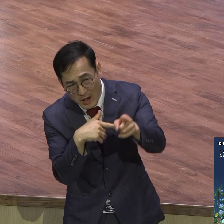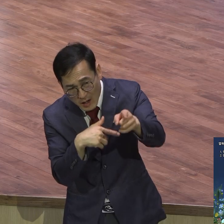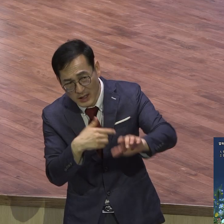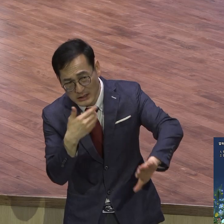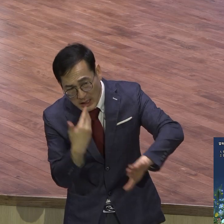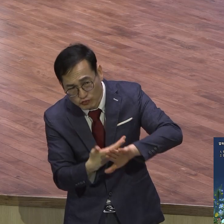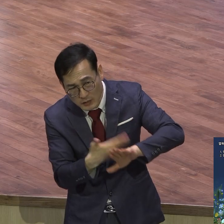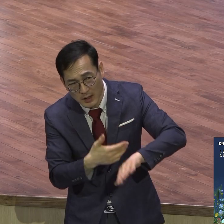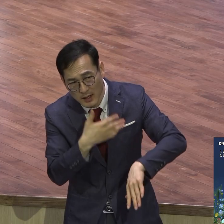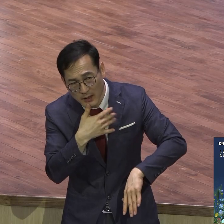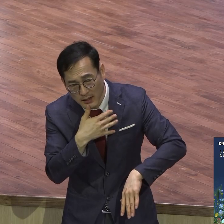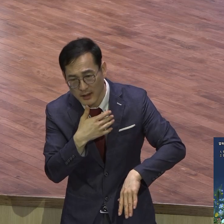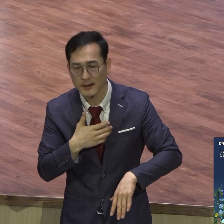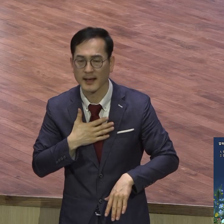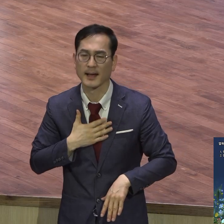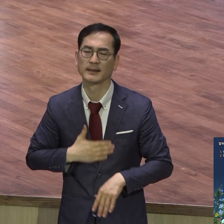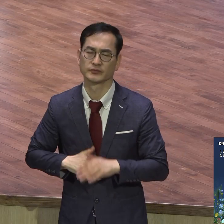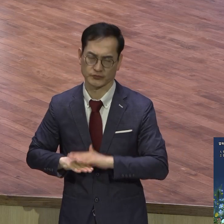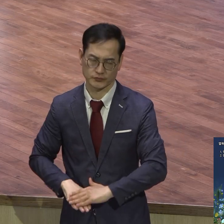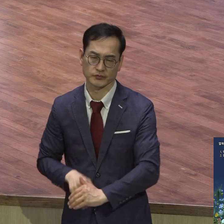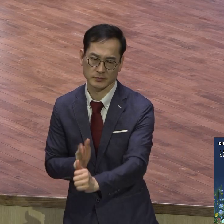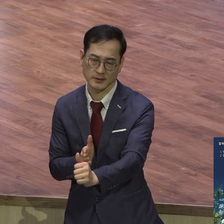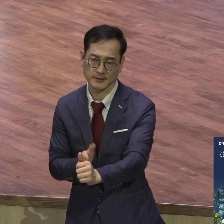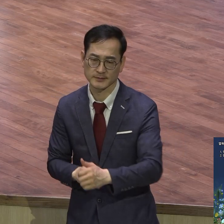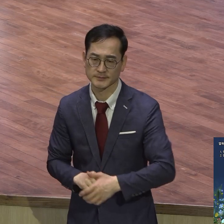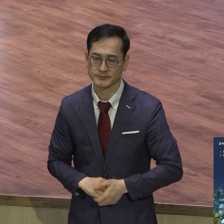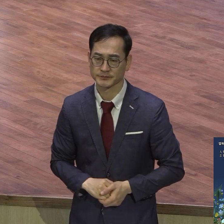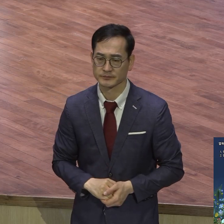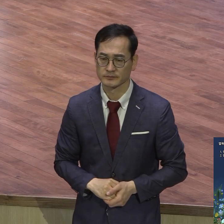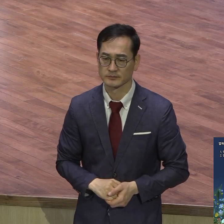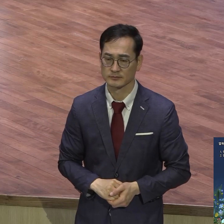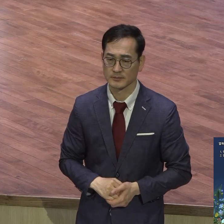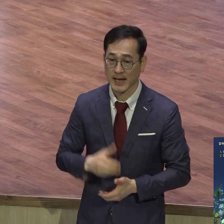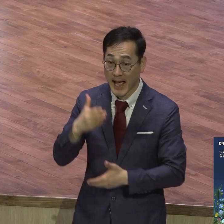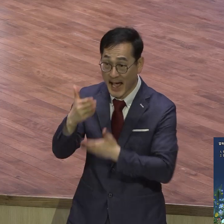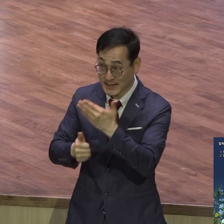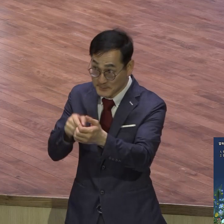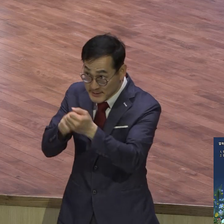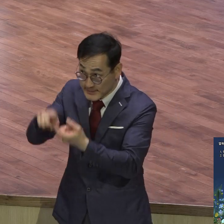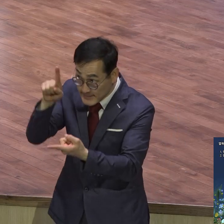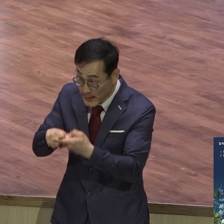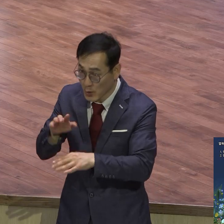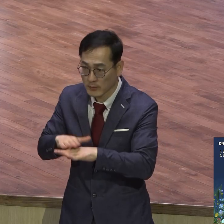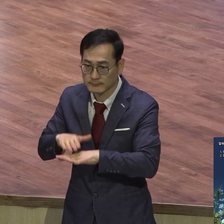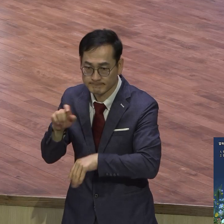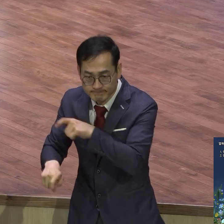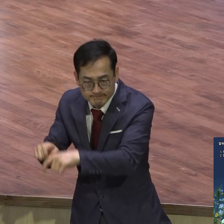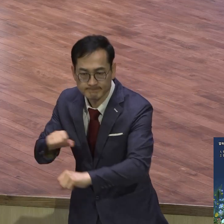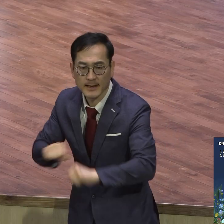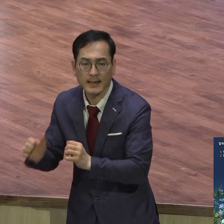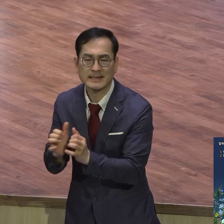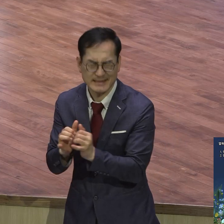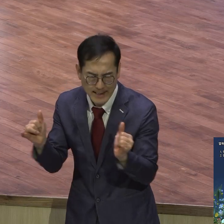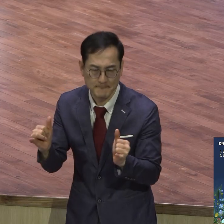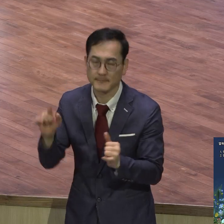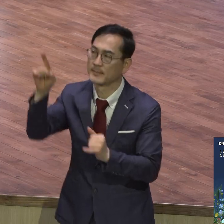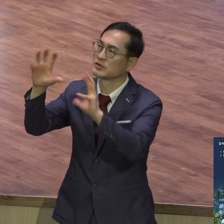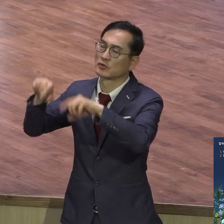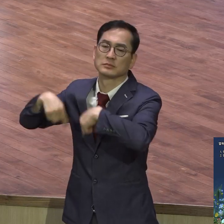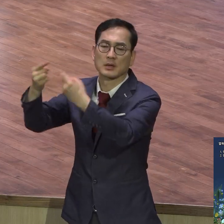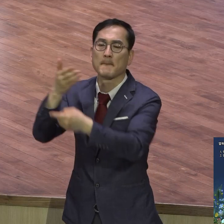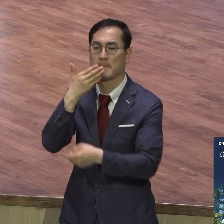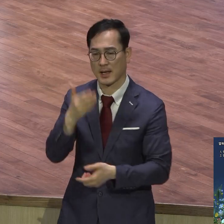하나님의 뜻대로 행하는 자라야 천국에 들어간다. 그렇게 했어요. 이 말씀은요 행위로